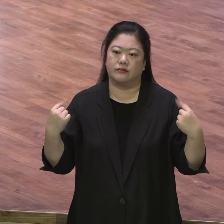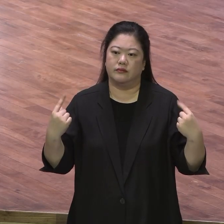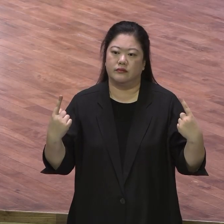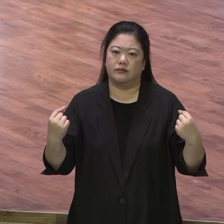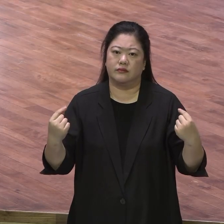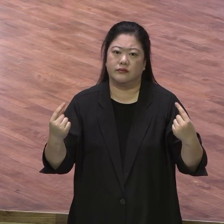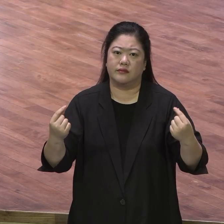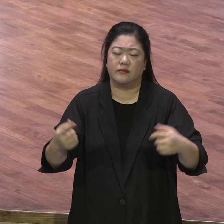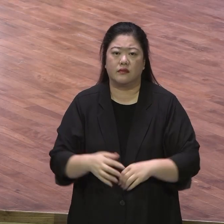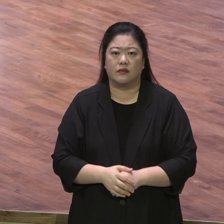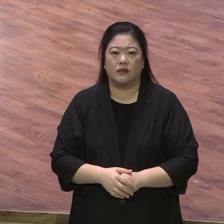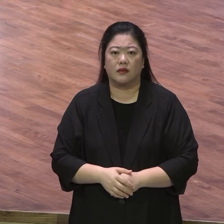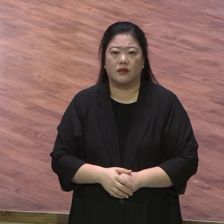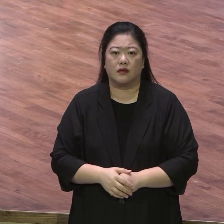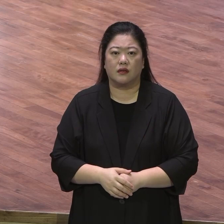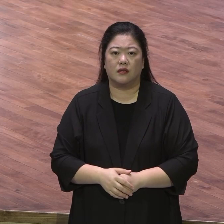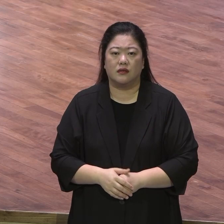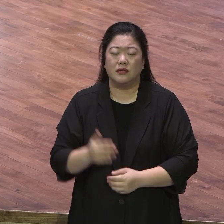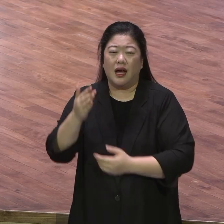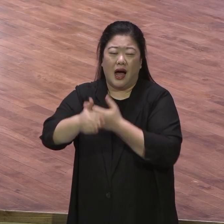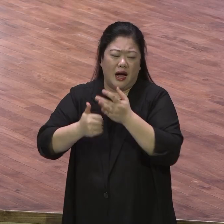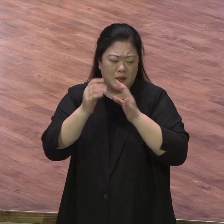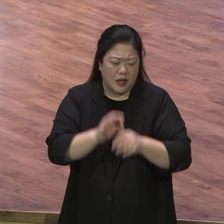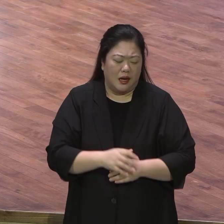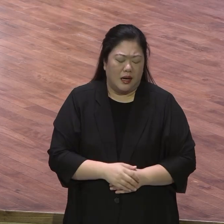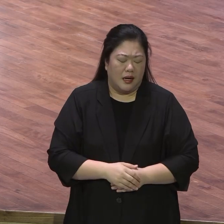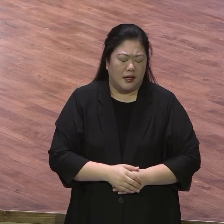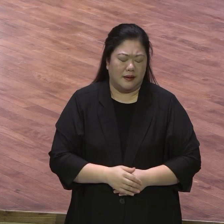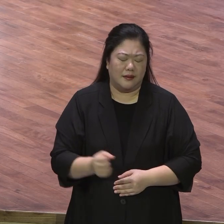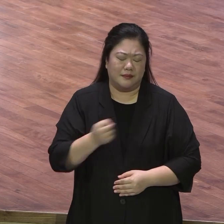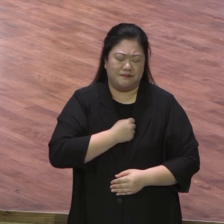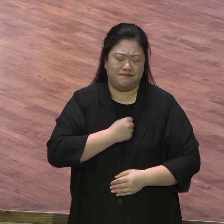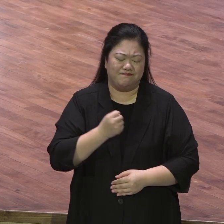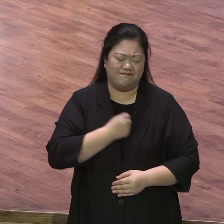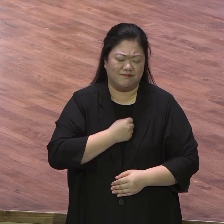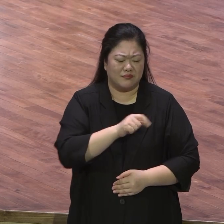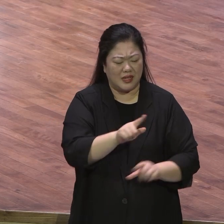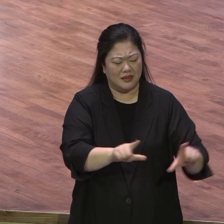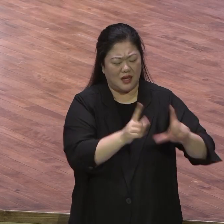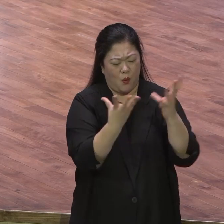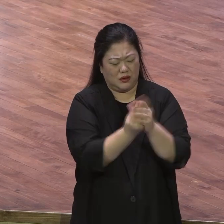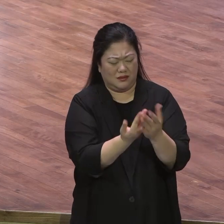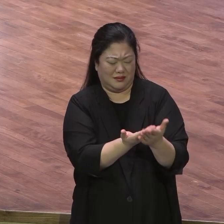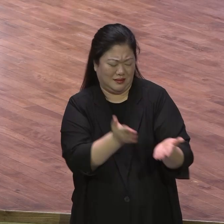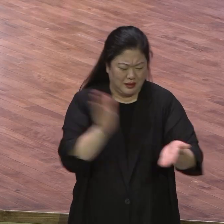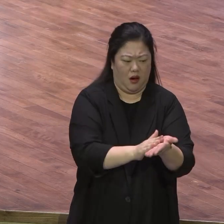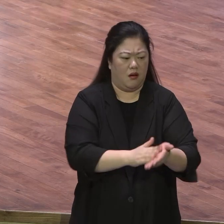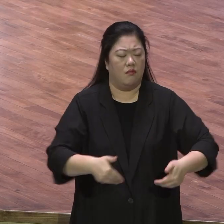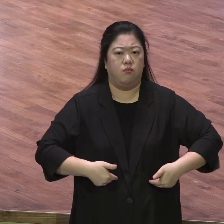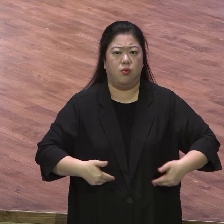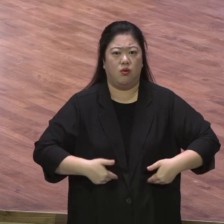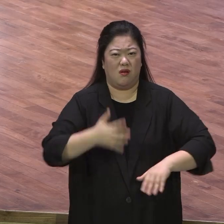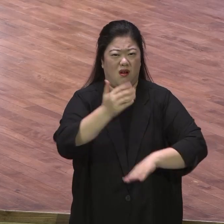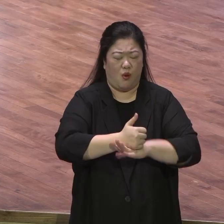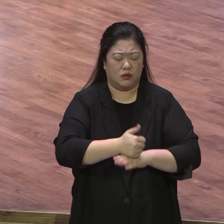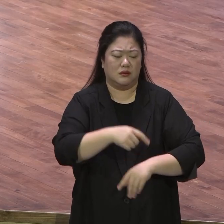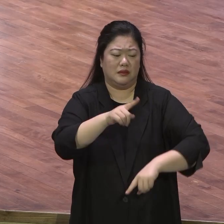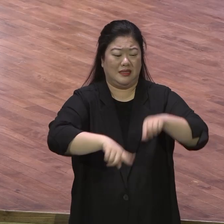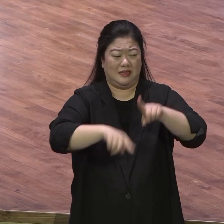개혁하라는 영적 의미로 이 지팡이 늘어난 거예요. 이제 더 이상